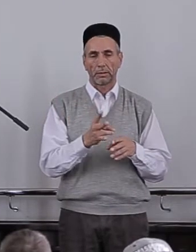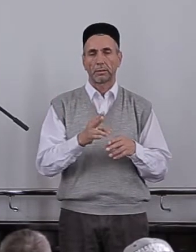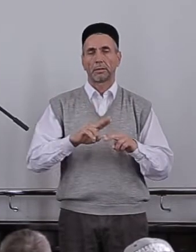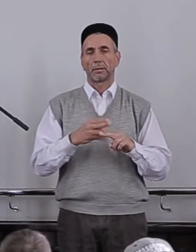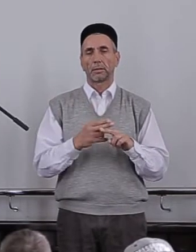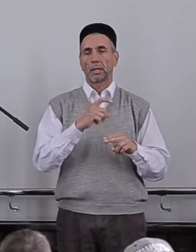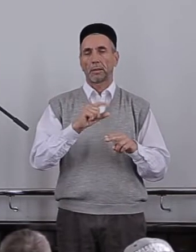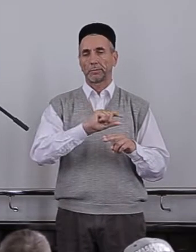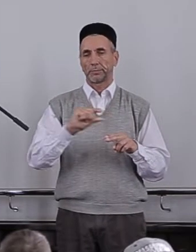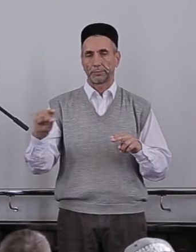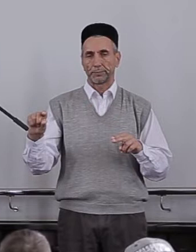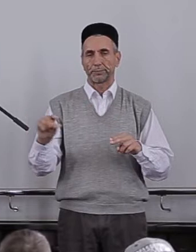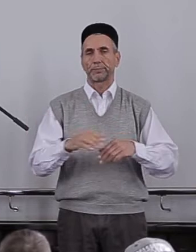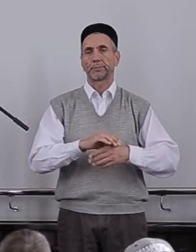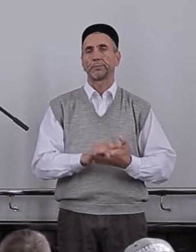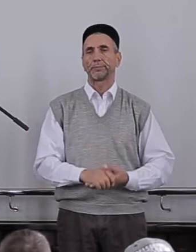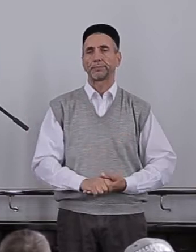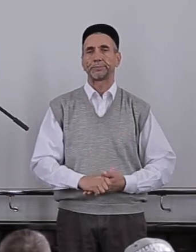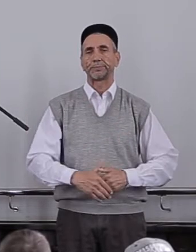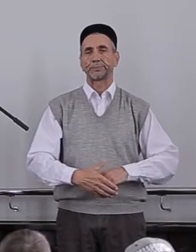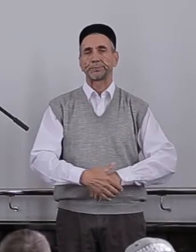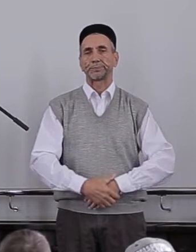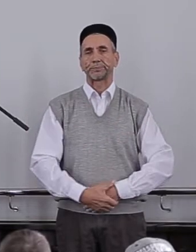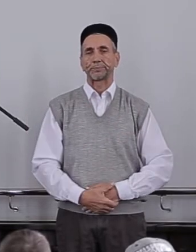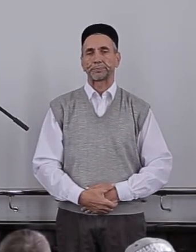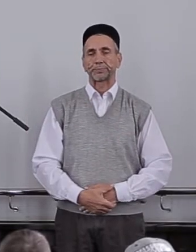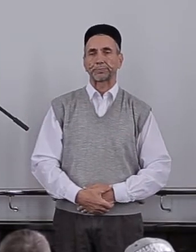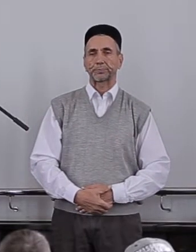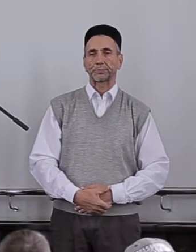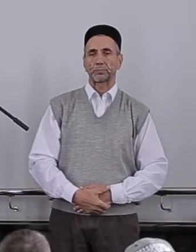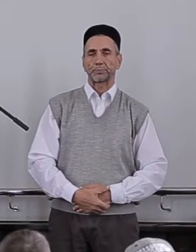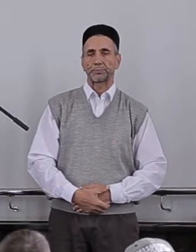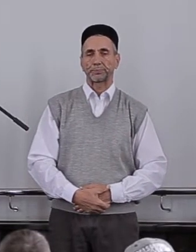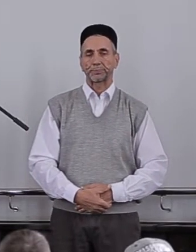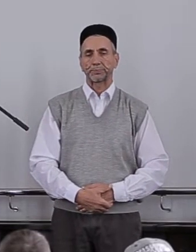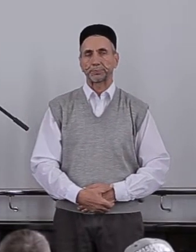ala seyyidina Muhammedin ve ala ali seyyidina Muhammedin sellim.